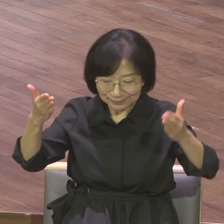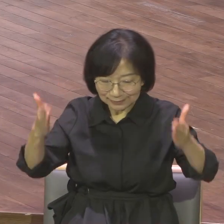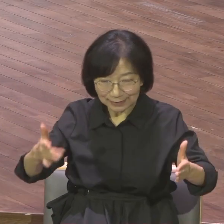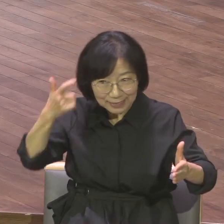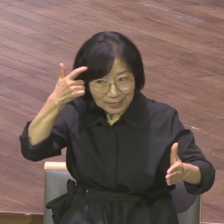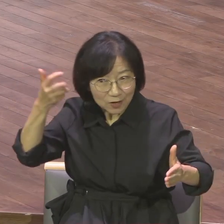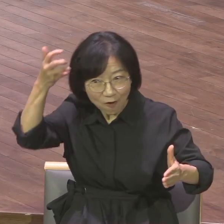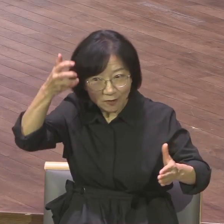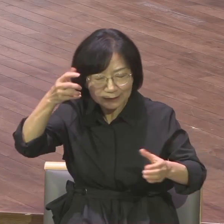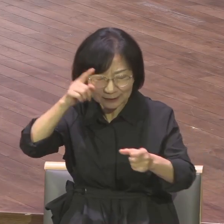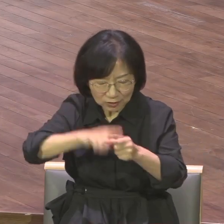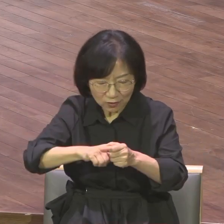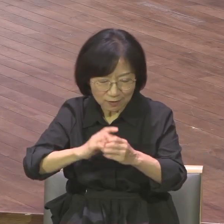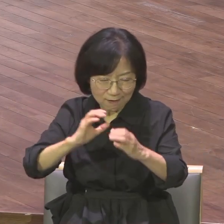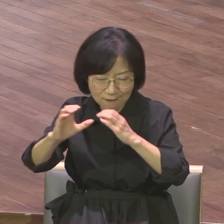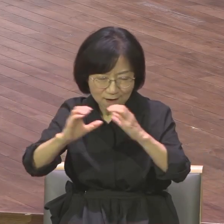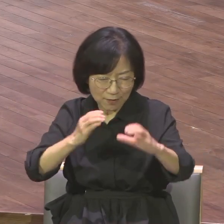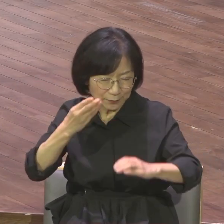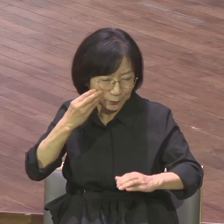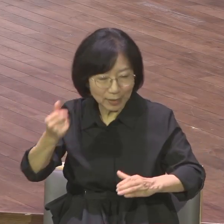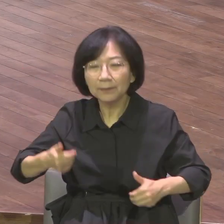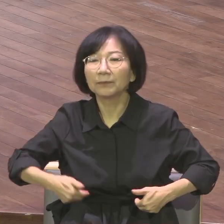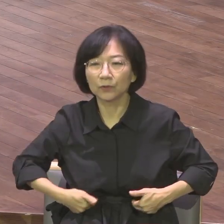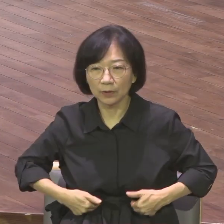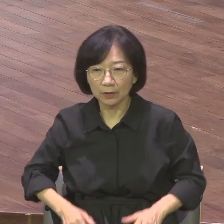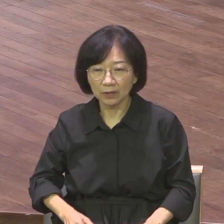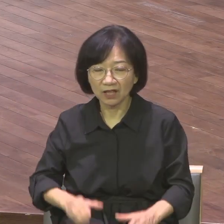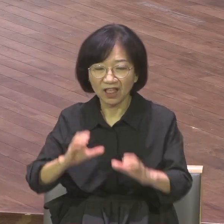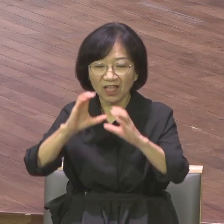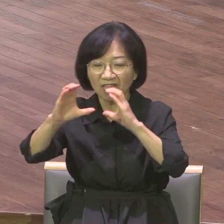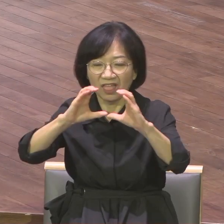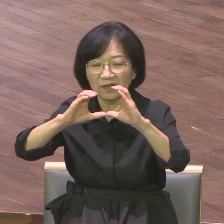이거 안 되면 나중에 피눈물 솟습니다.